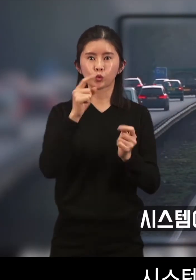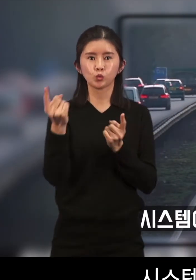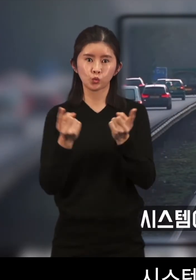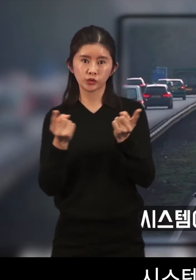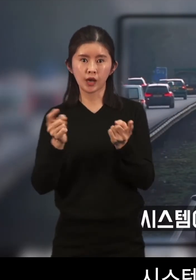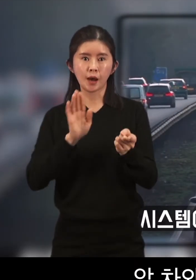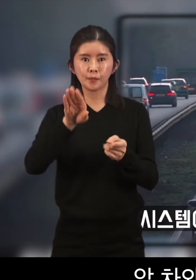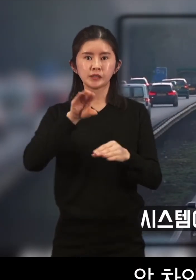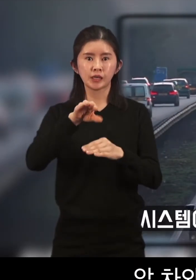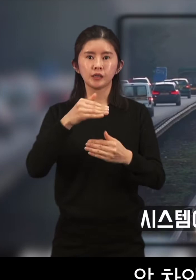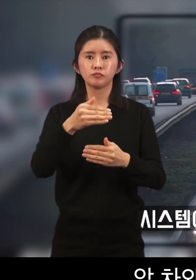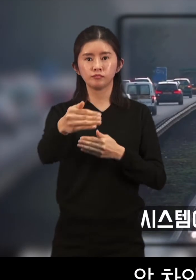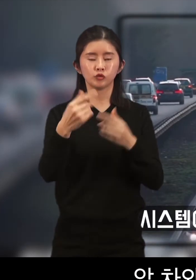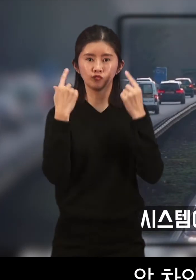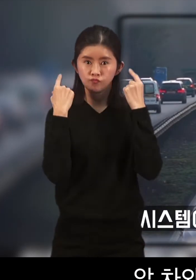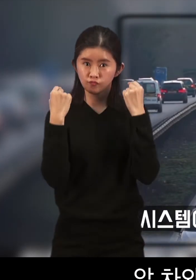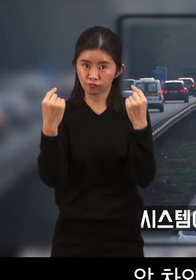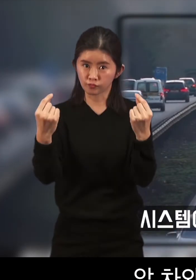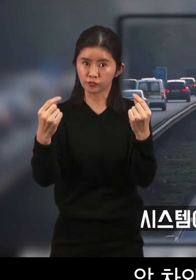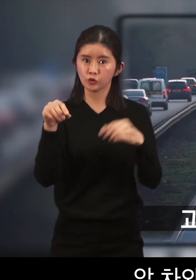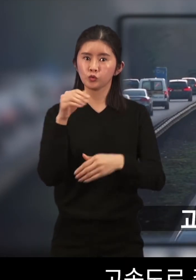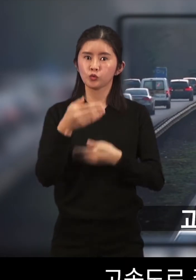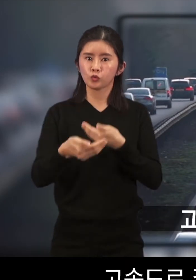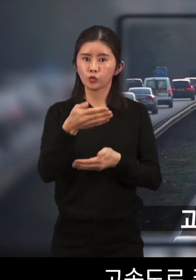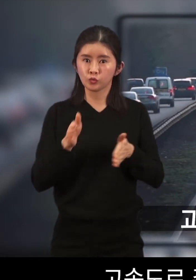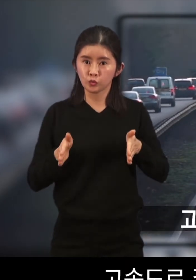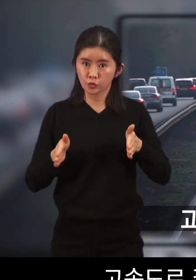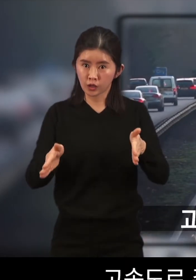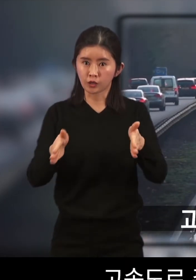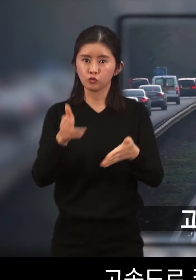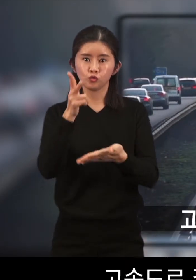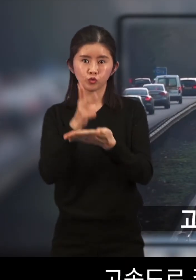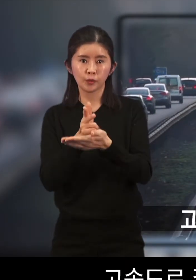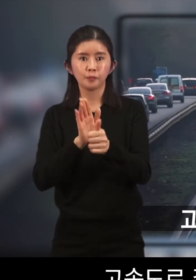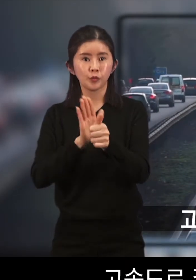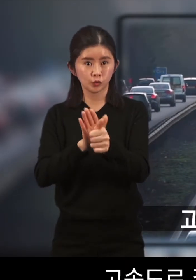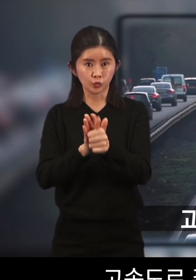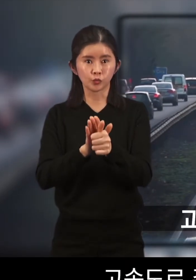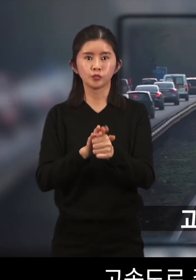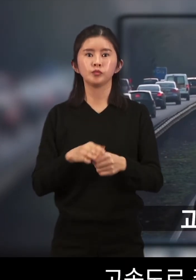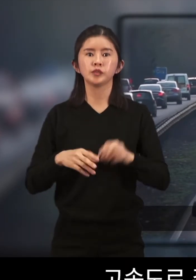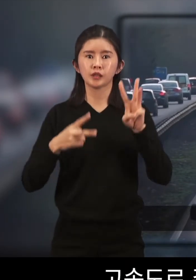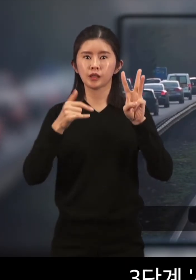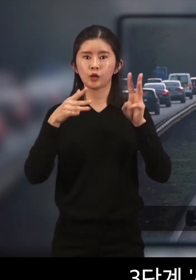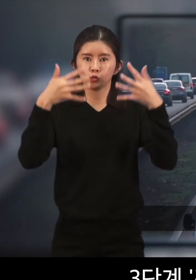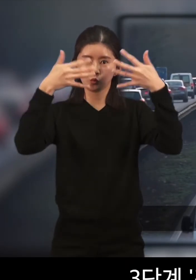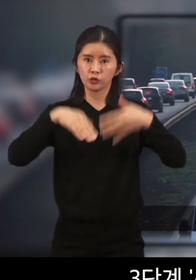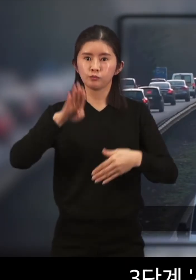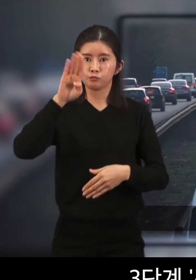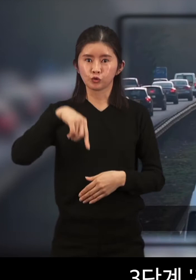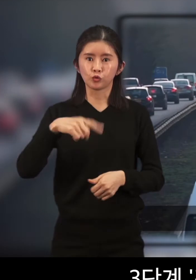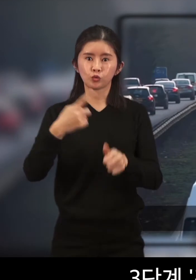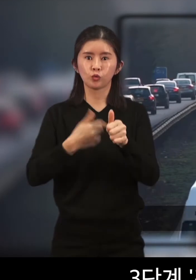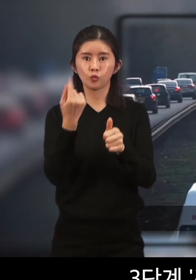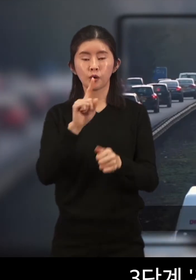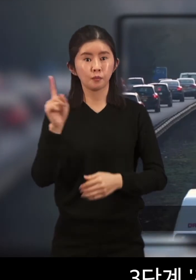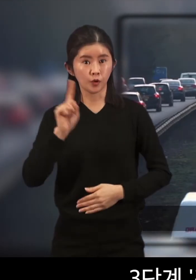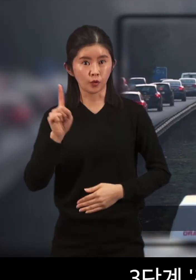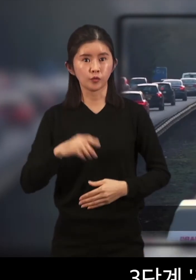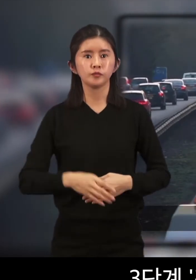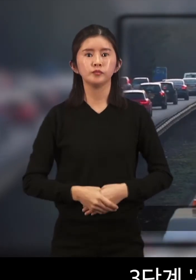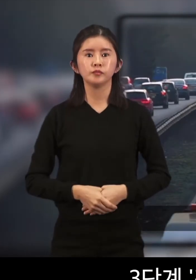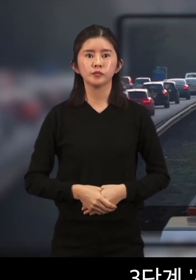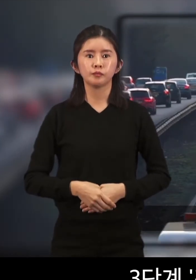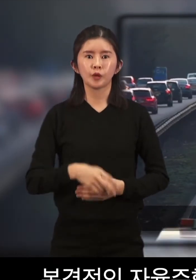속도를 조절하여 앞차의 간격을 유지하고 고속도로 주행, 주차를 보조합니다. 3단계 조건부